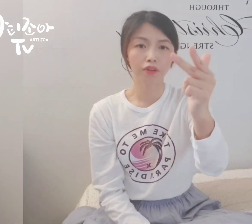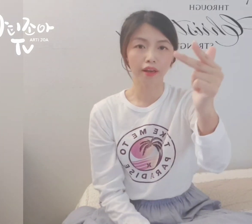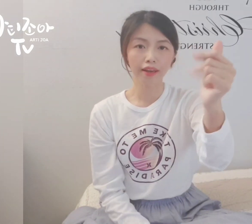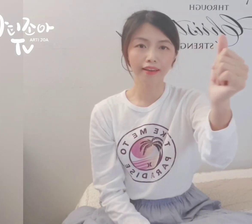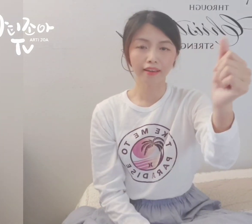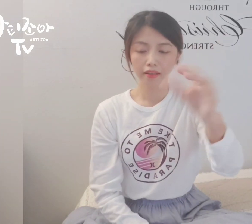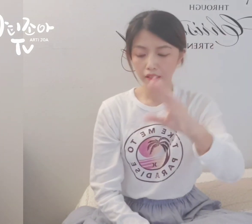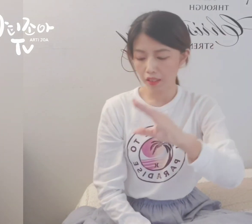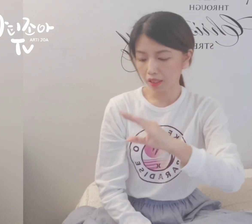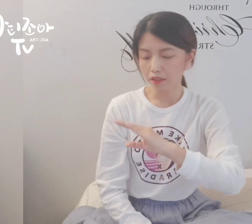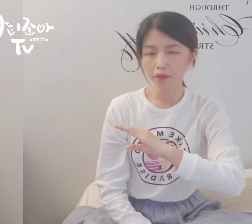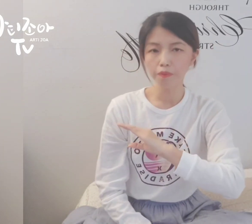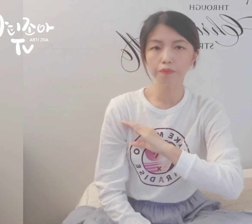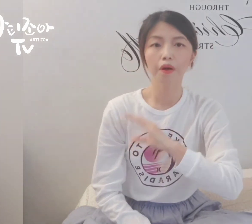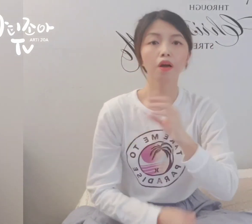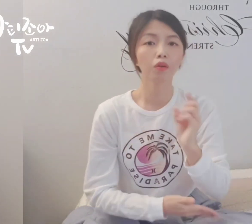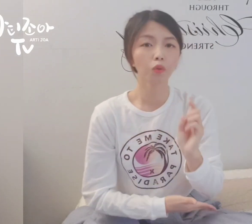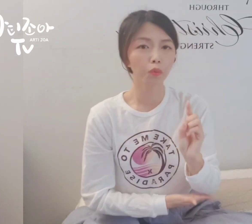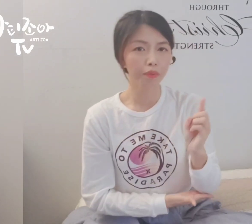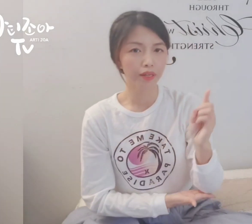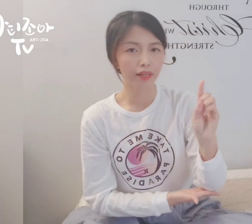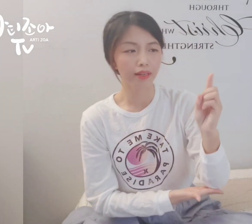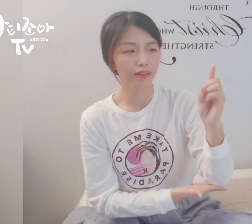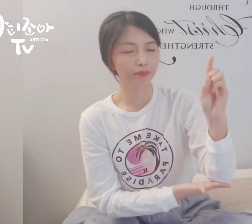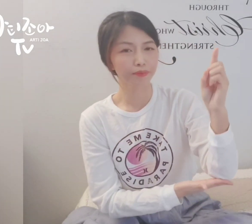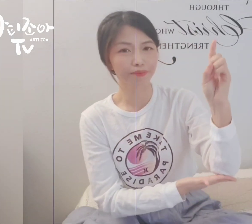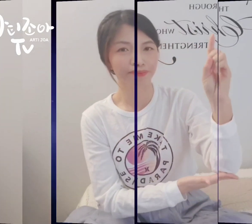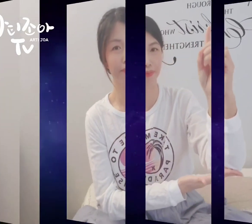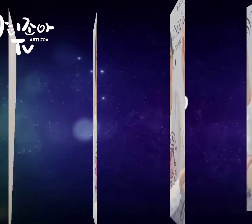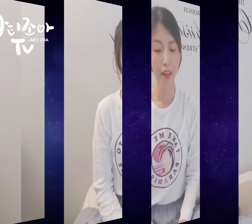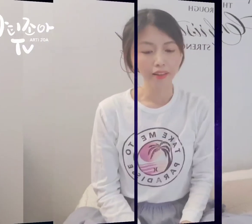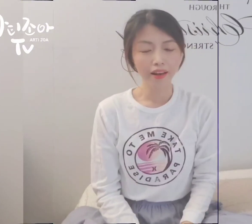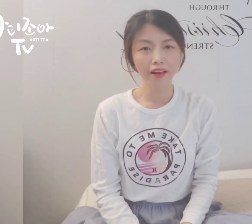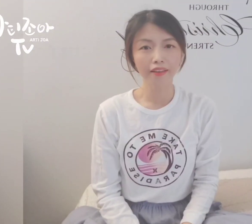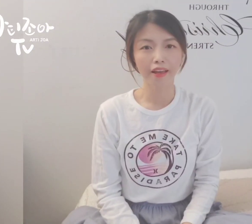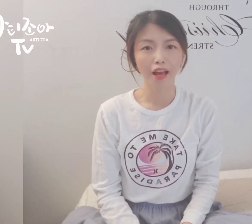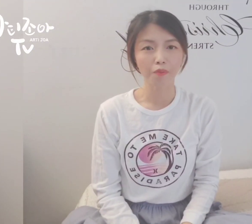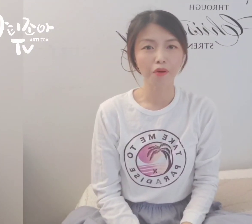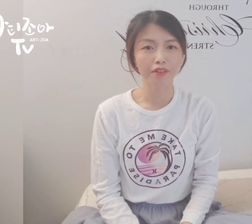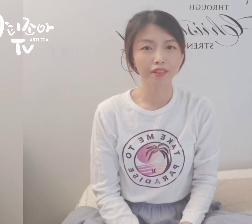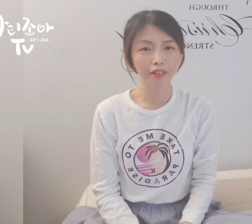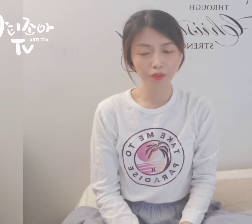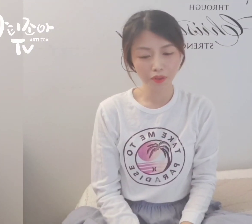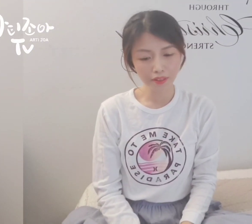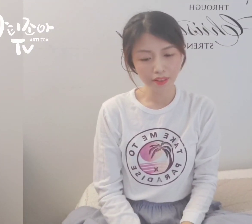주의 이름 높이리. 네, 사랑한 나의 아버지. 수화